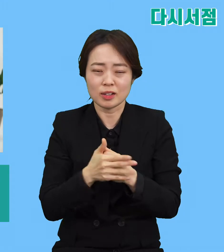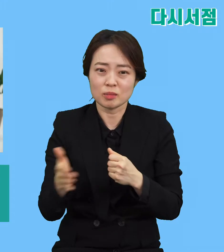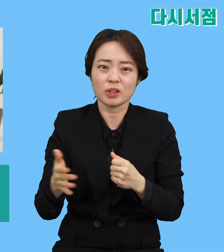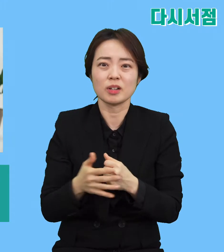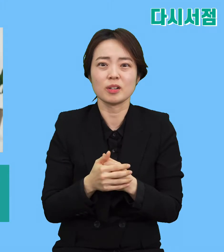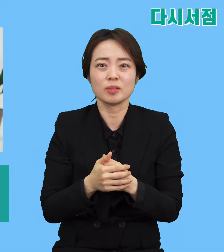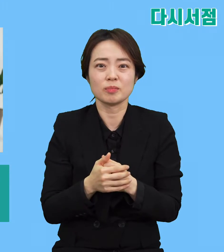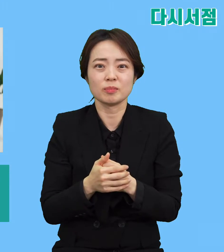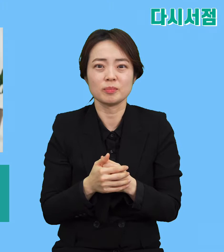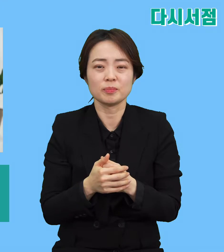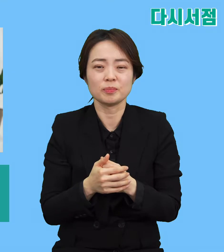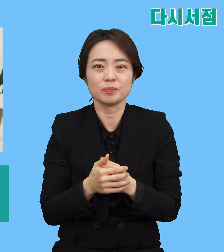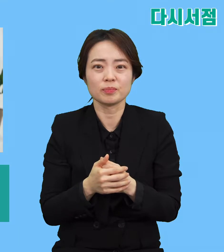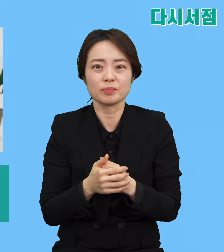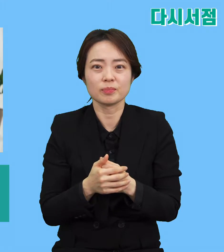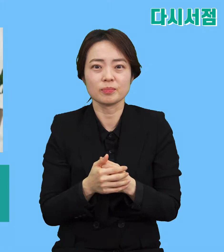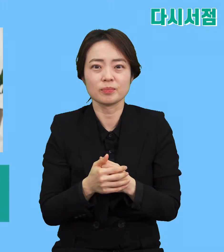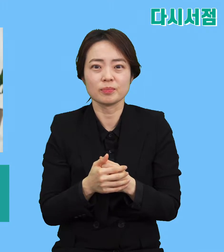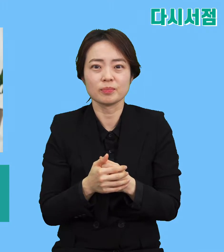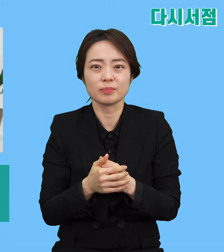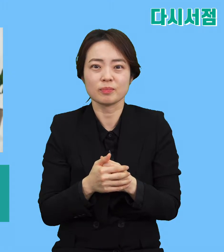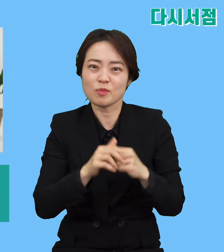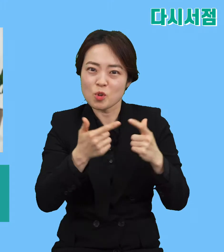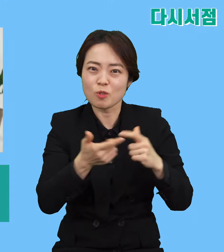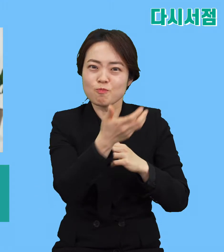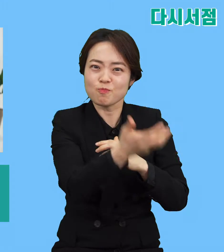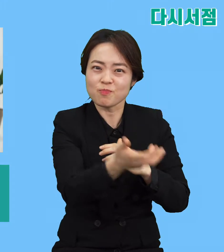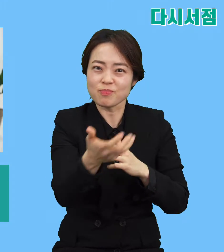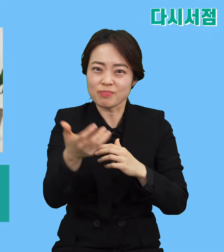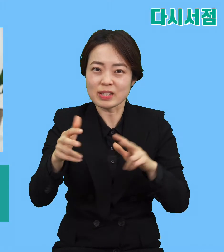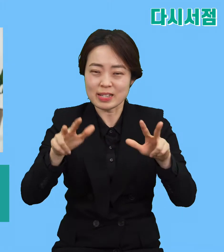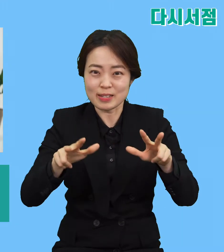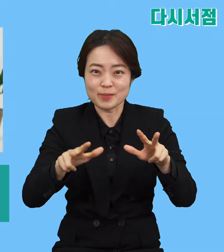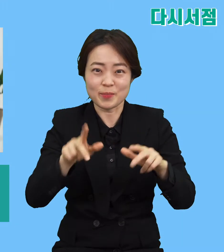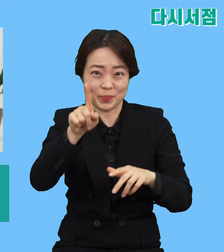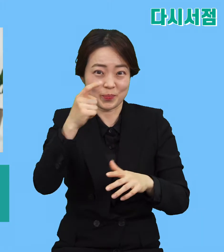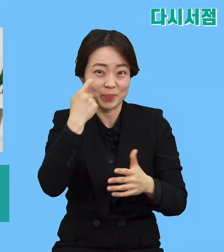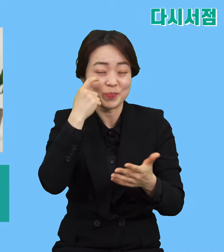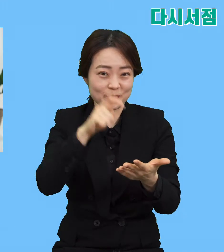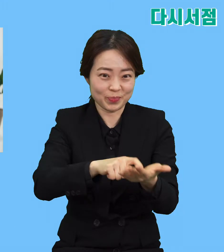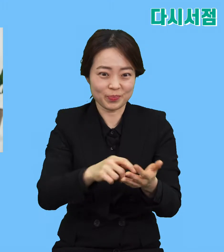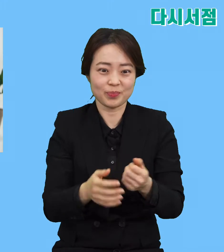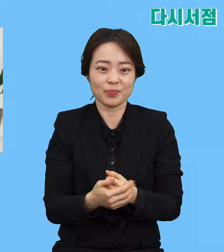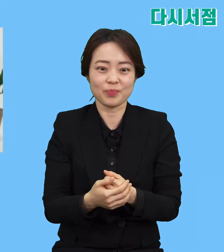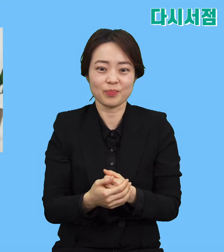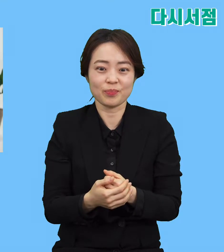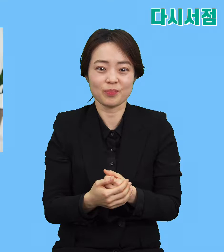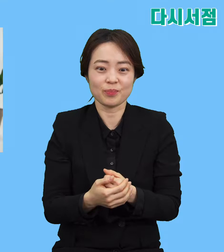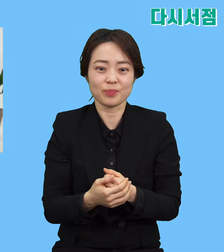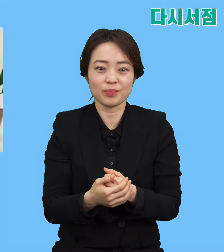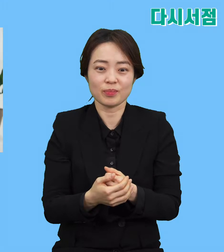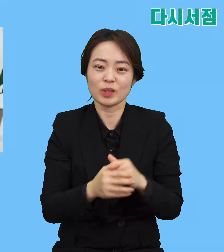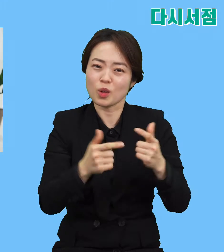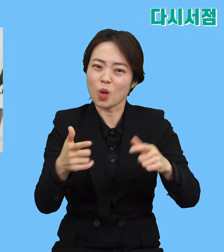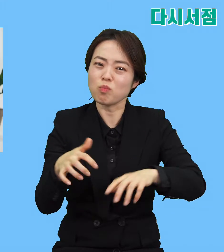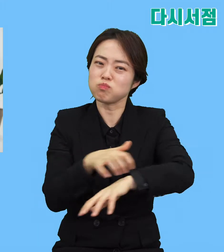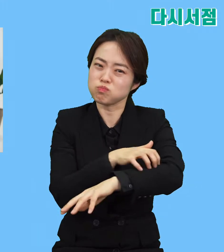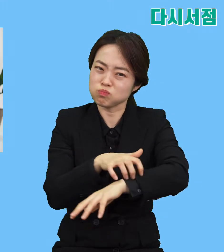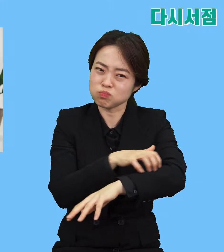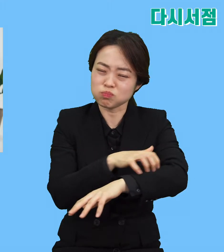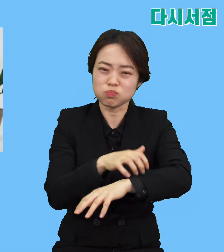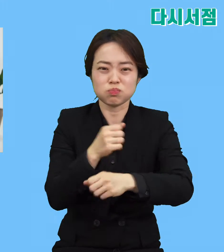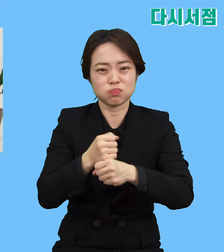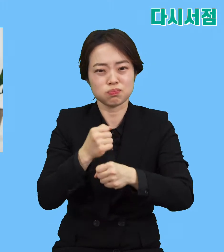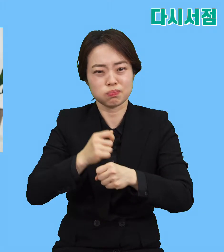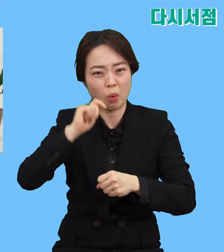그래서 또 이제 전전하다가 이제는 정착했죠. 그래서 아마 이렇게 좀 번거로운